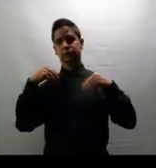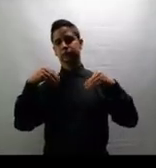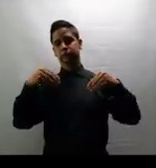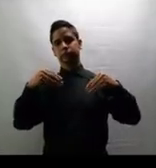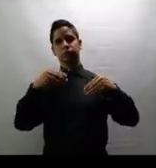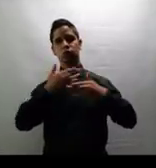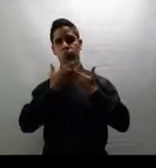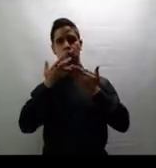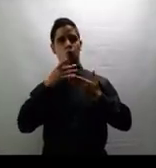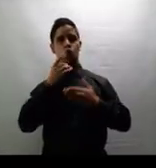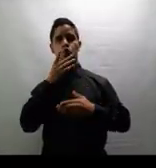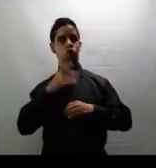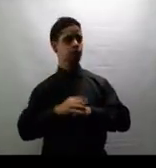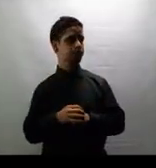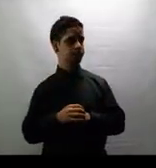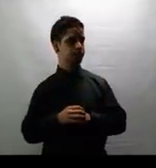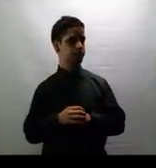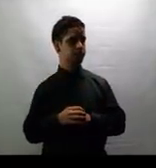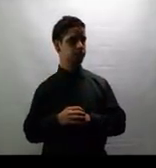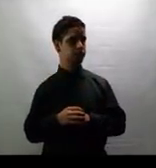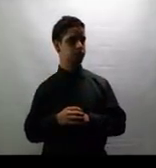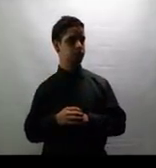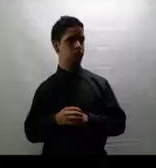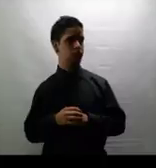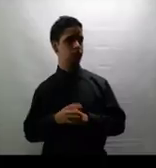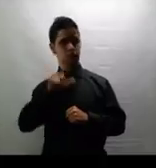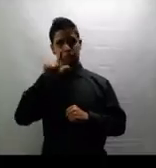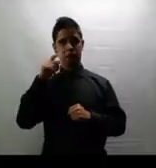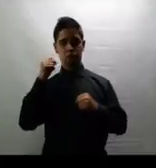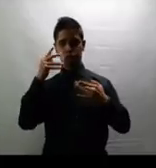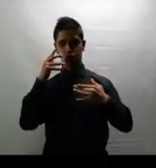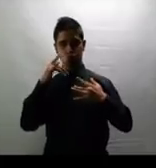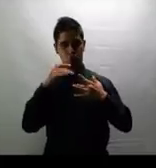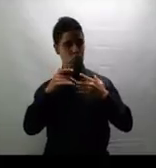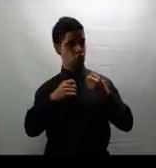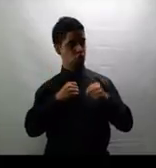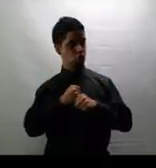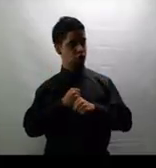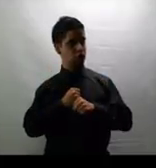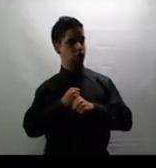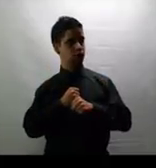no en lo que sea bien después de mucho tiempo